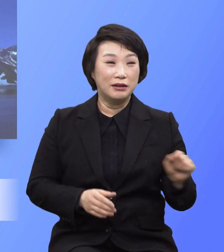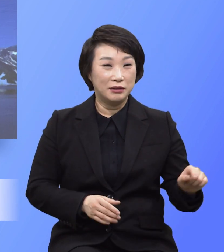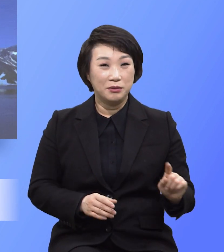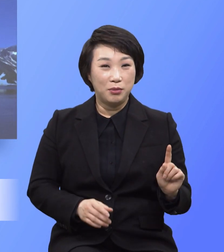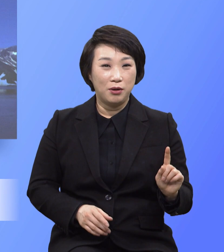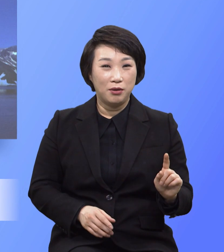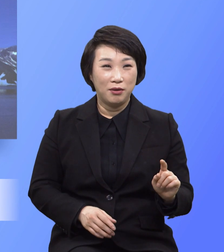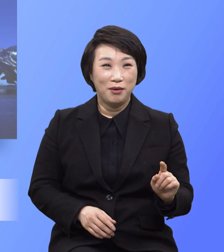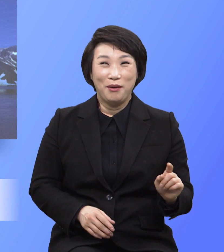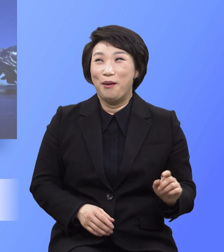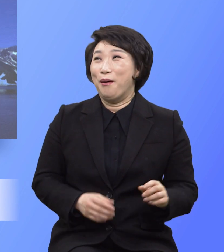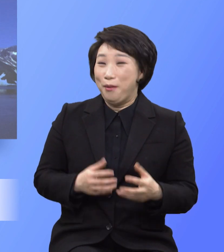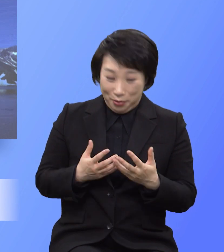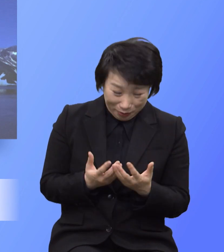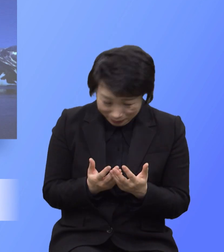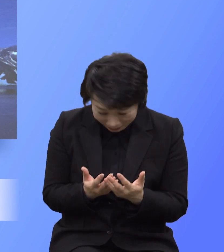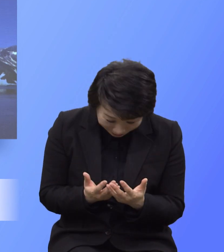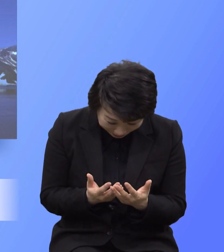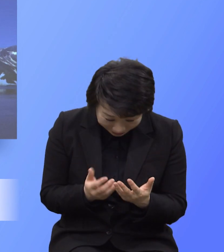그러더니 정신을 못 차려.